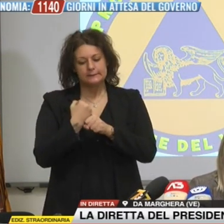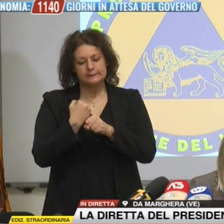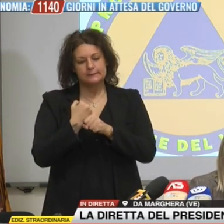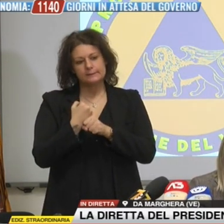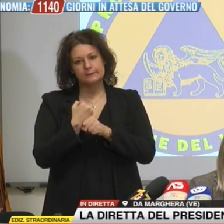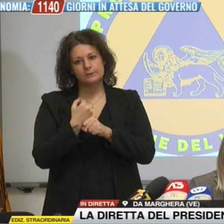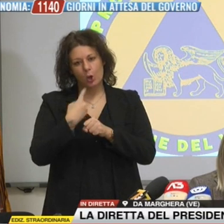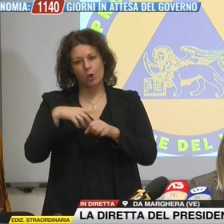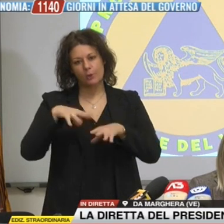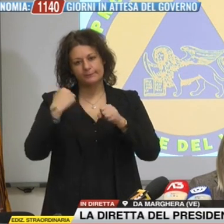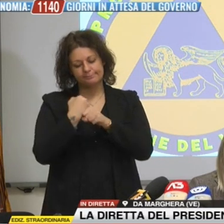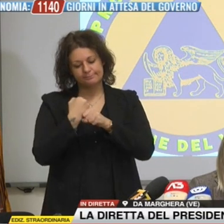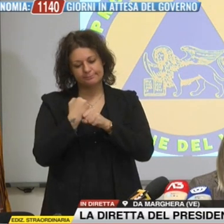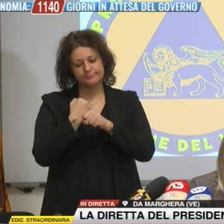sia